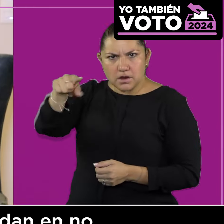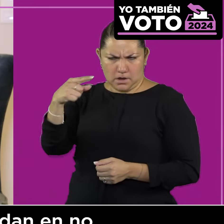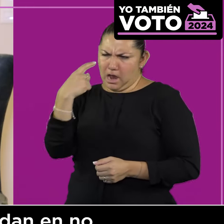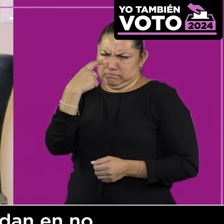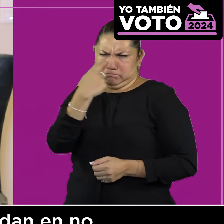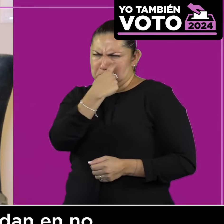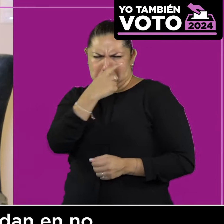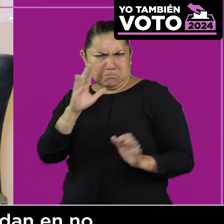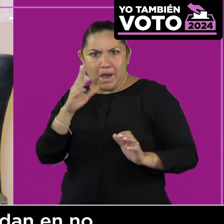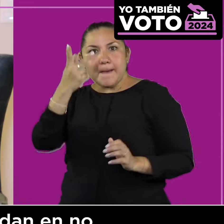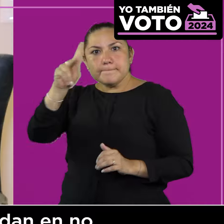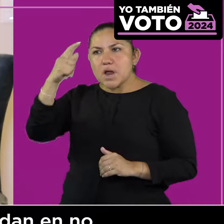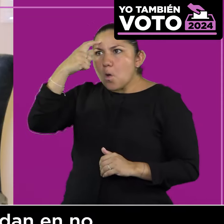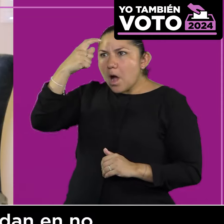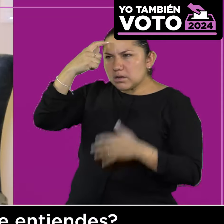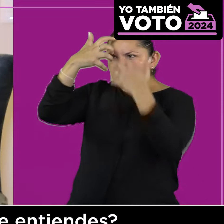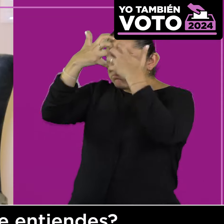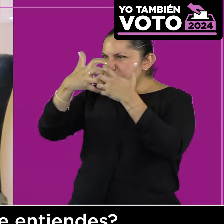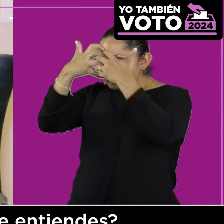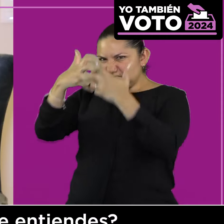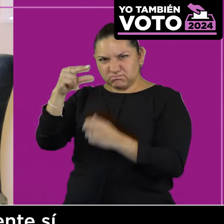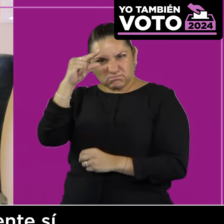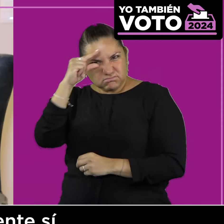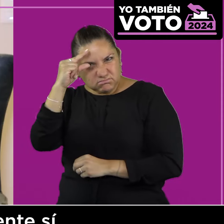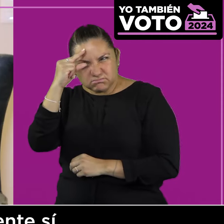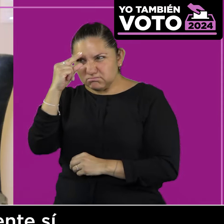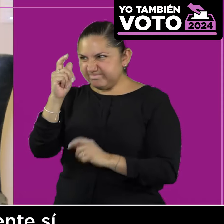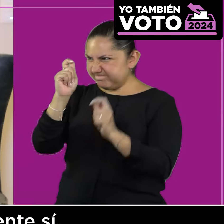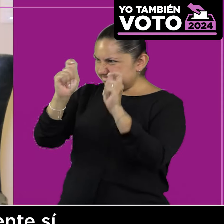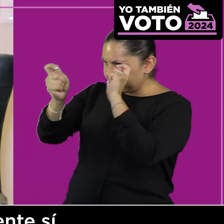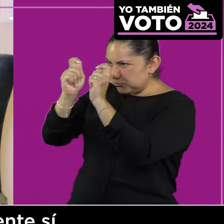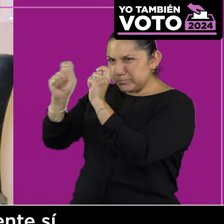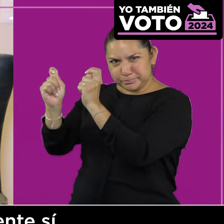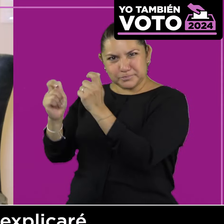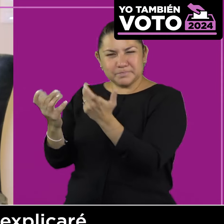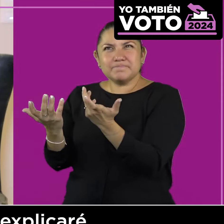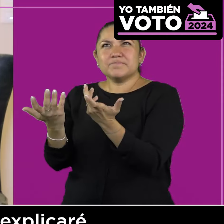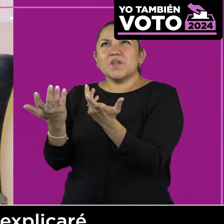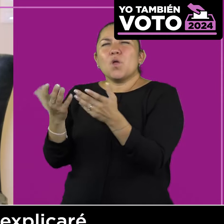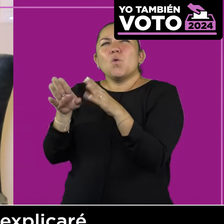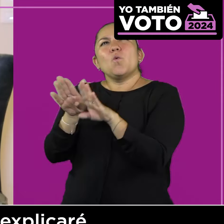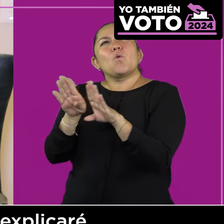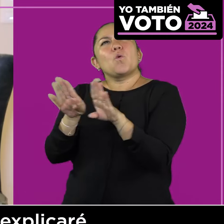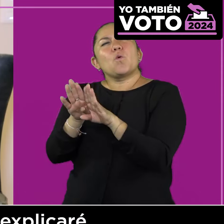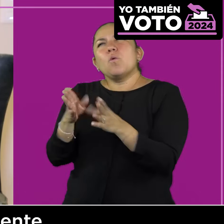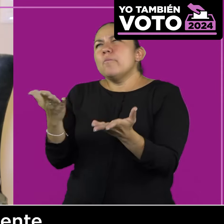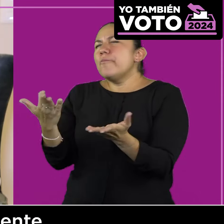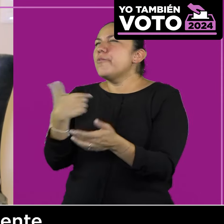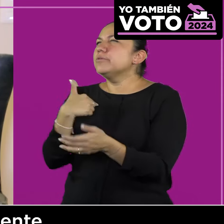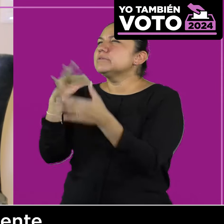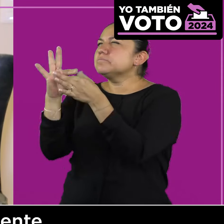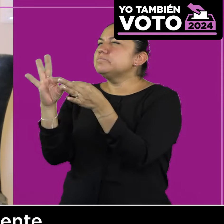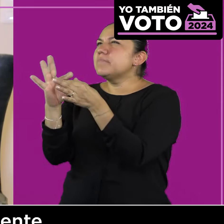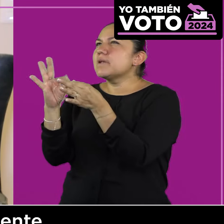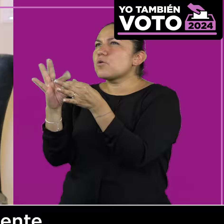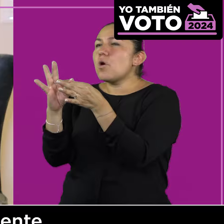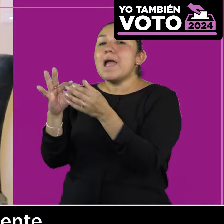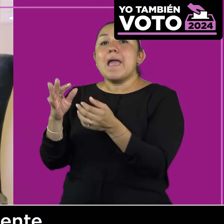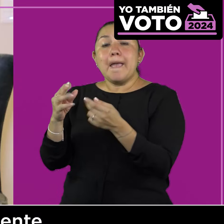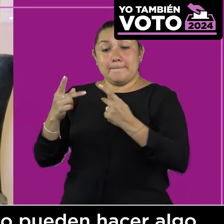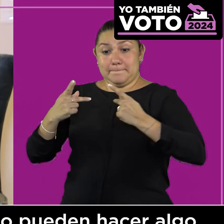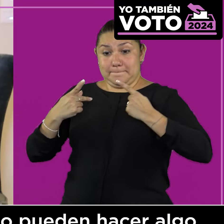que que que lo duden en en no hacerlo me entiendes la gente Sí cómo te explicaré la